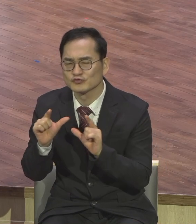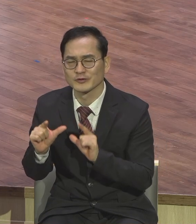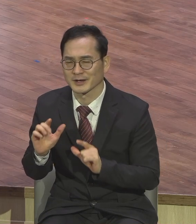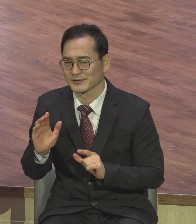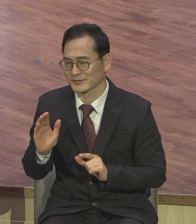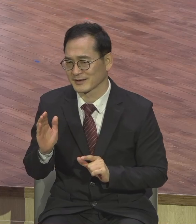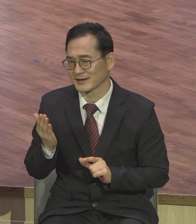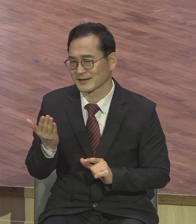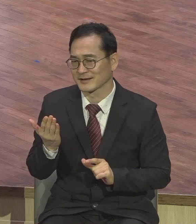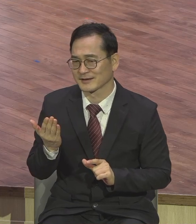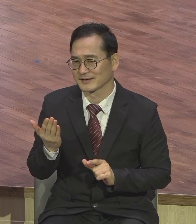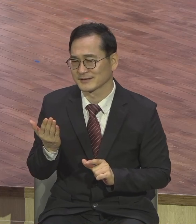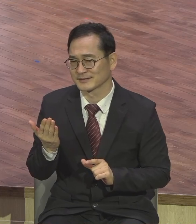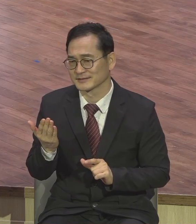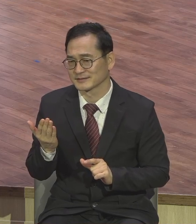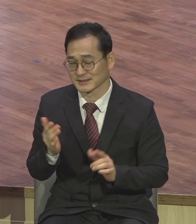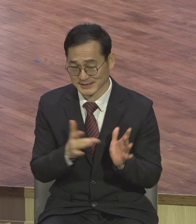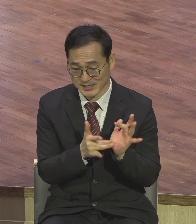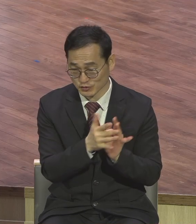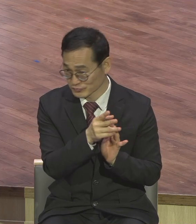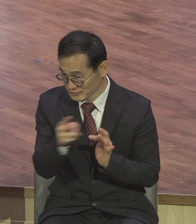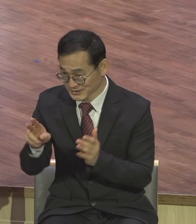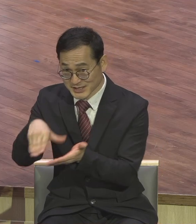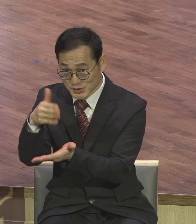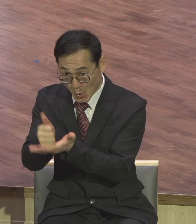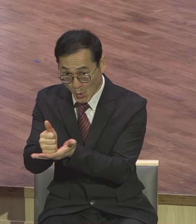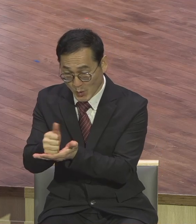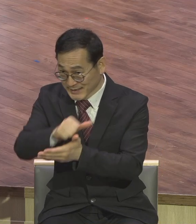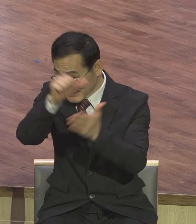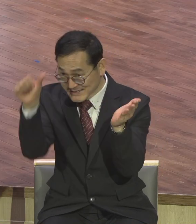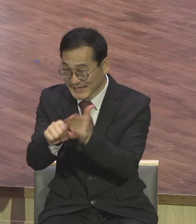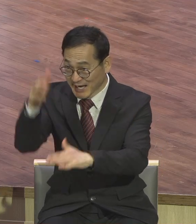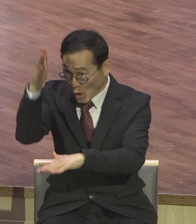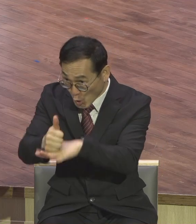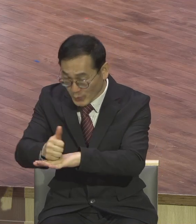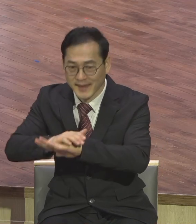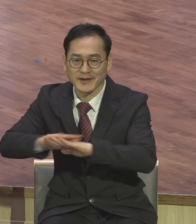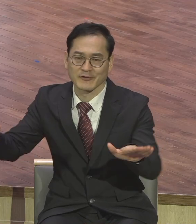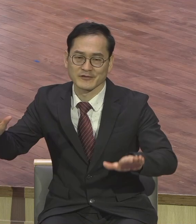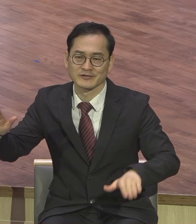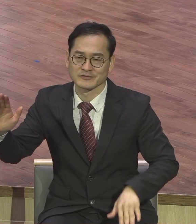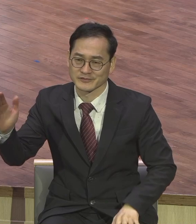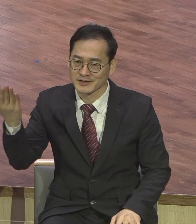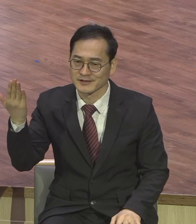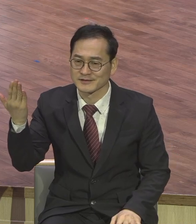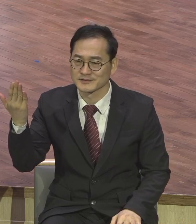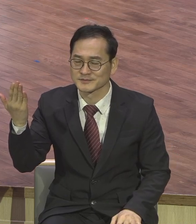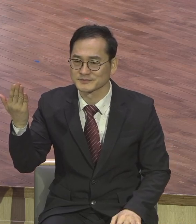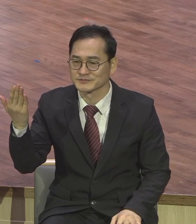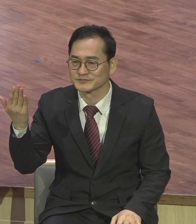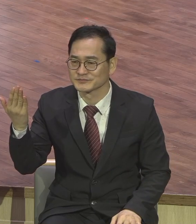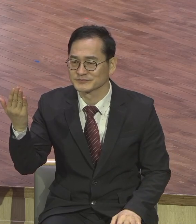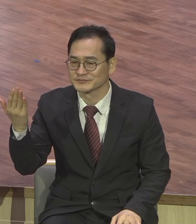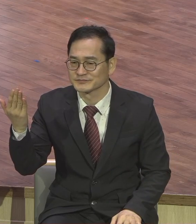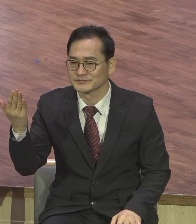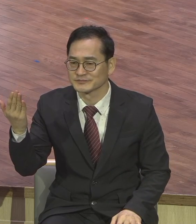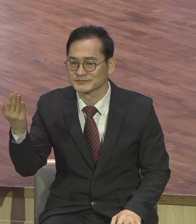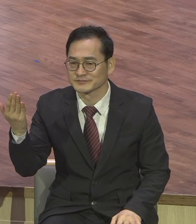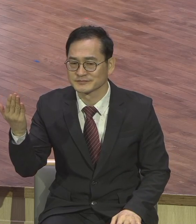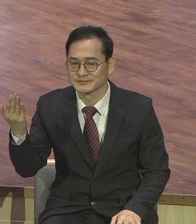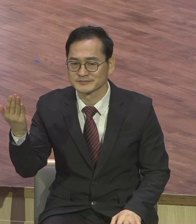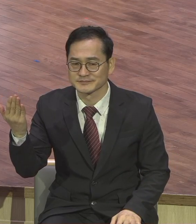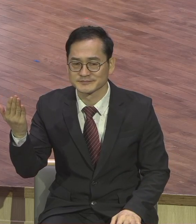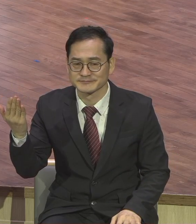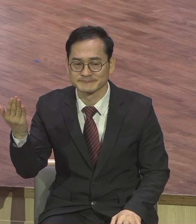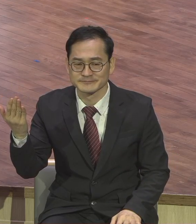그리스도다 이 말은 뭐요? 결론 끝났다. 나는 이 인생 결론 이유 없습니다.